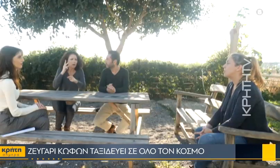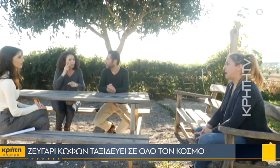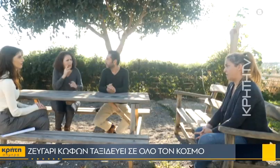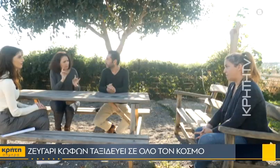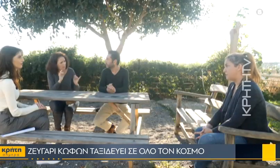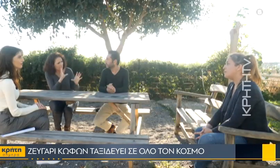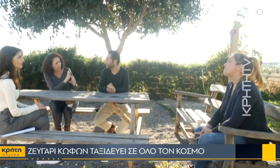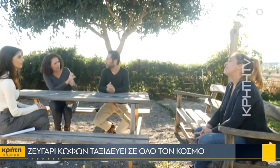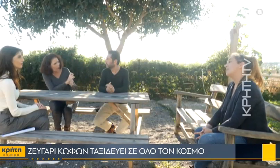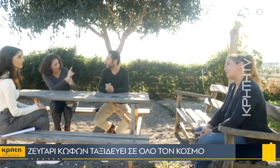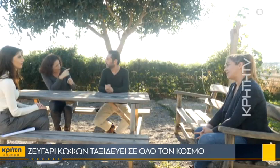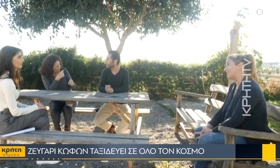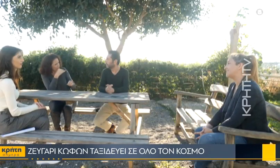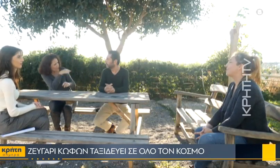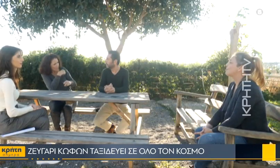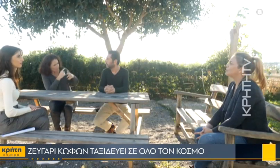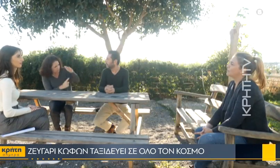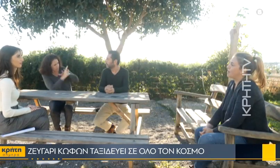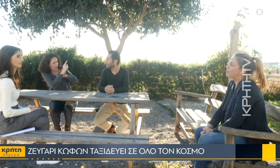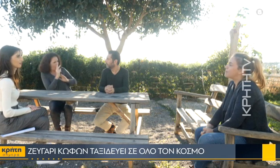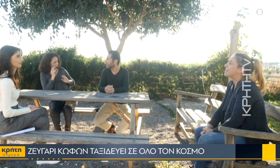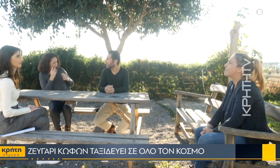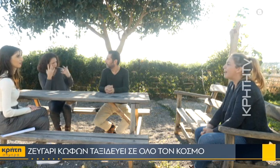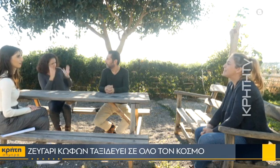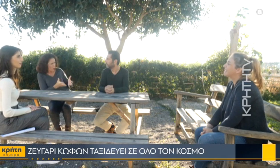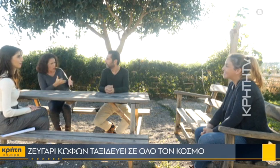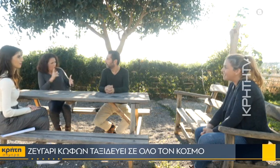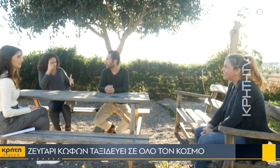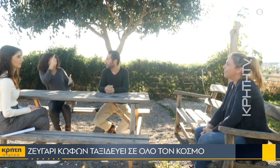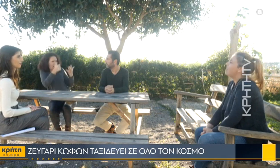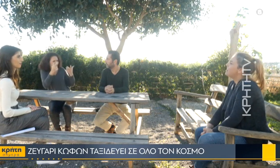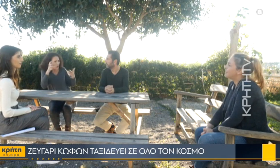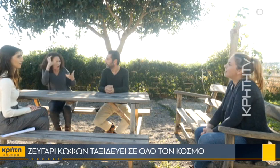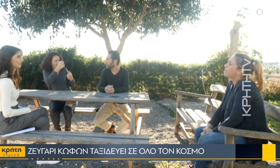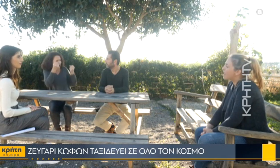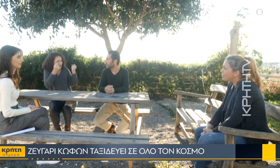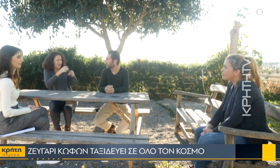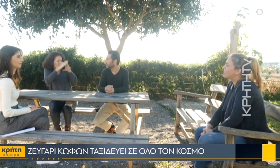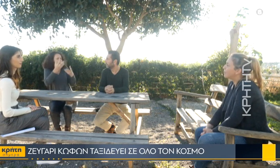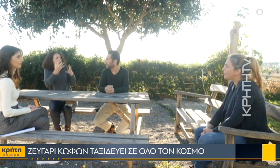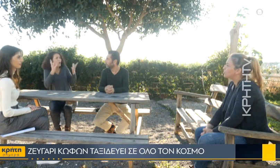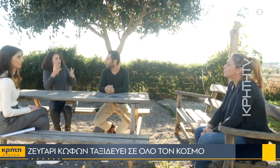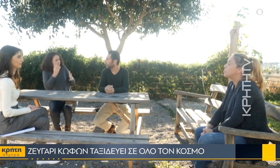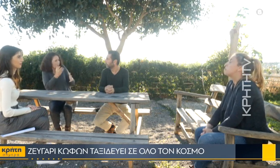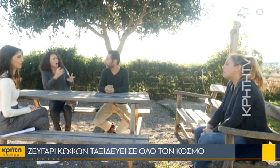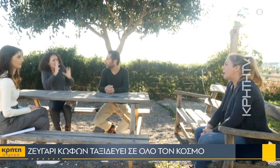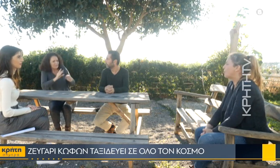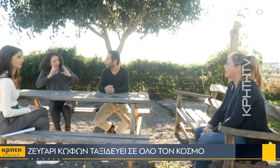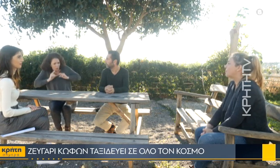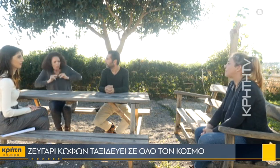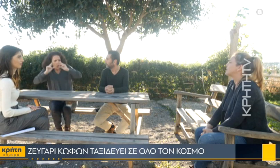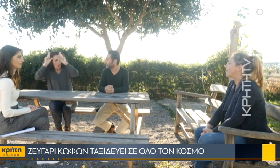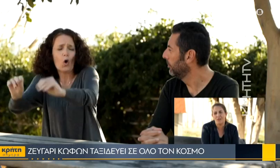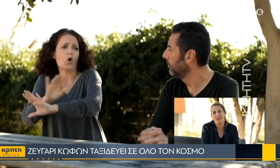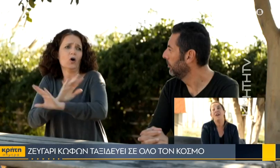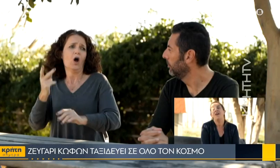είμαστε όλοι άνθρωποι με δυνατότητες. Και νομίζω ότι με αφορμή τα δικά μας ταξίδια είναι ένα παράδειγμα για να δείξουμε ότι ακόμα και